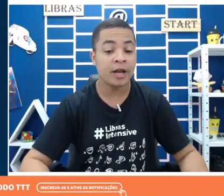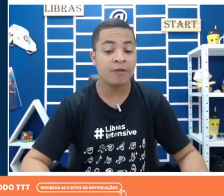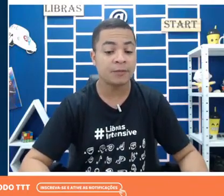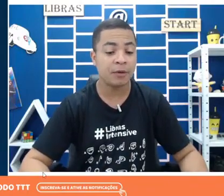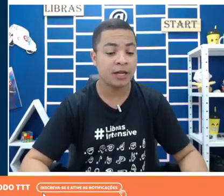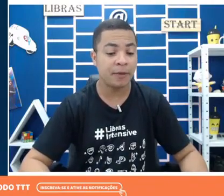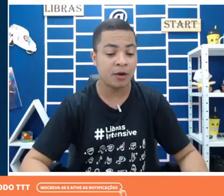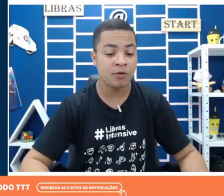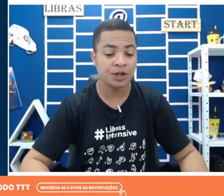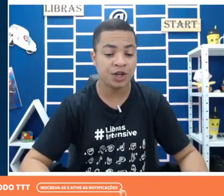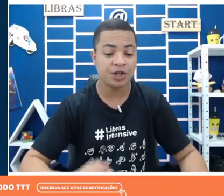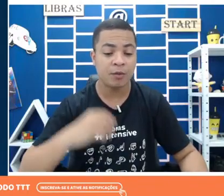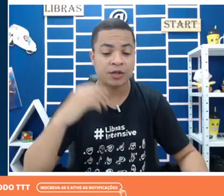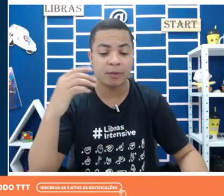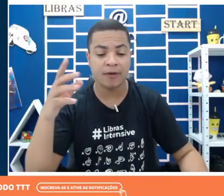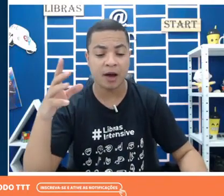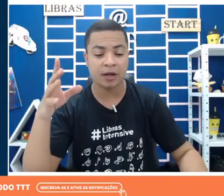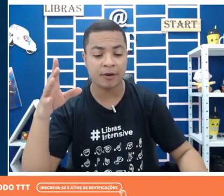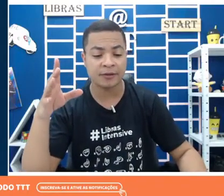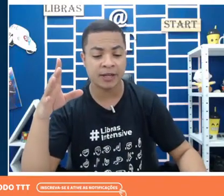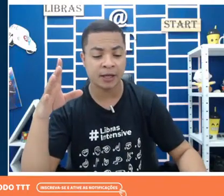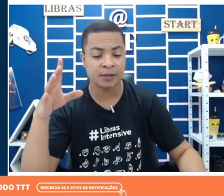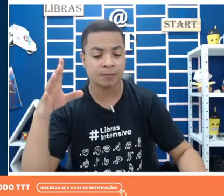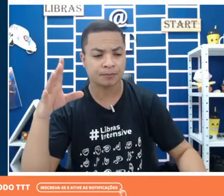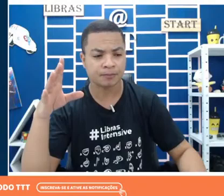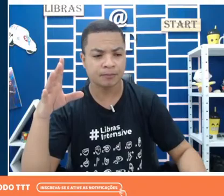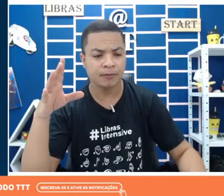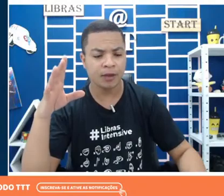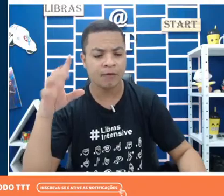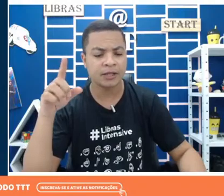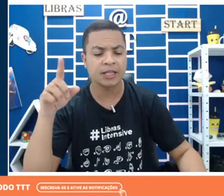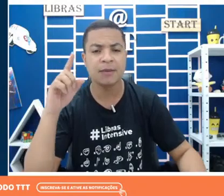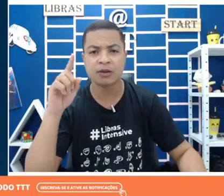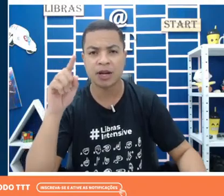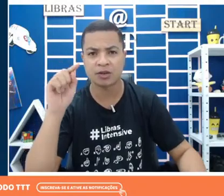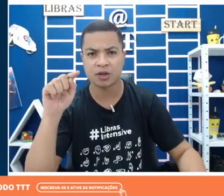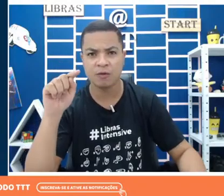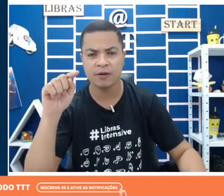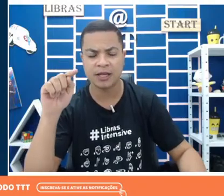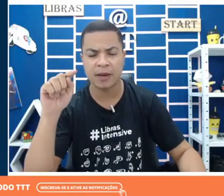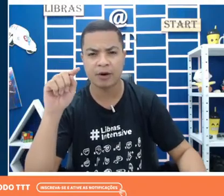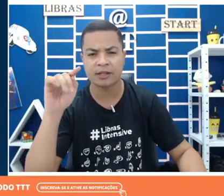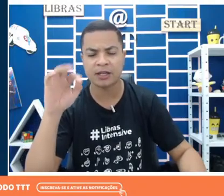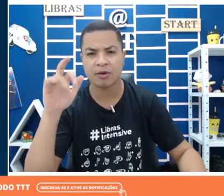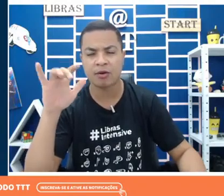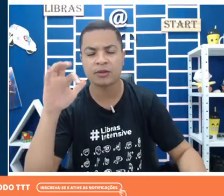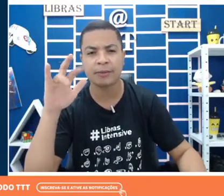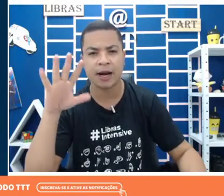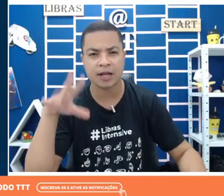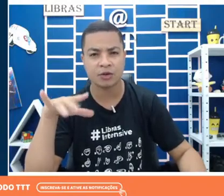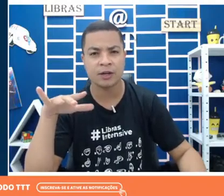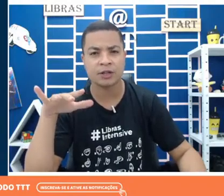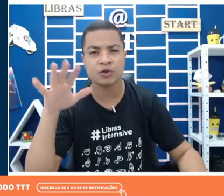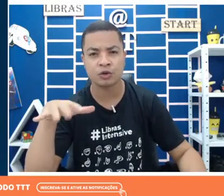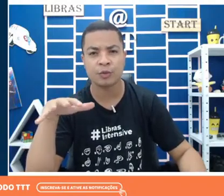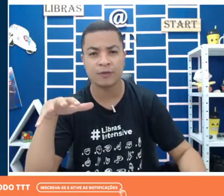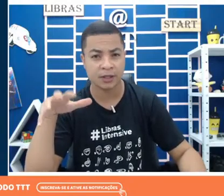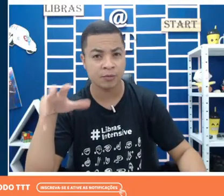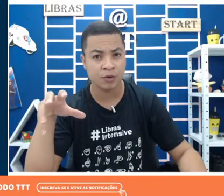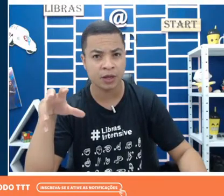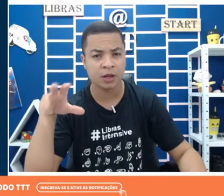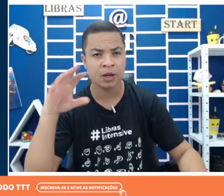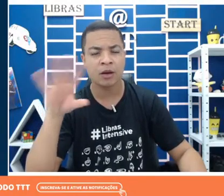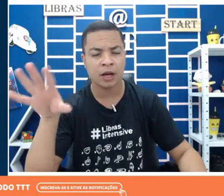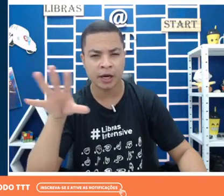Bom, eu vou responder as perguntas, gente. Como eu sempre falo aqui pra vocês, vocês mandam lá suas dúvidas. Lembra que vocês colocam sempre lá as dúvidas no grupo